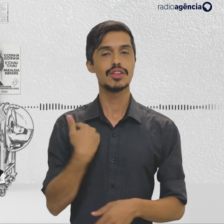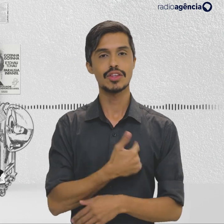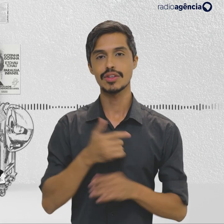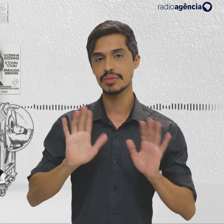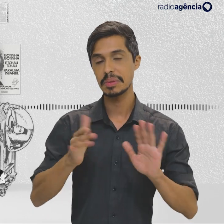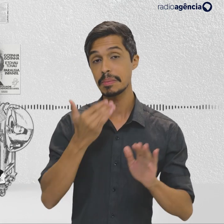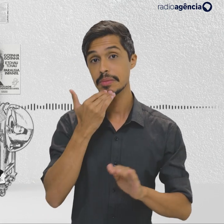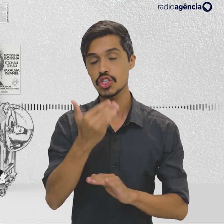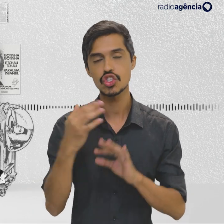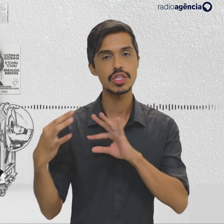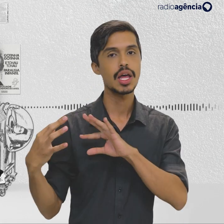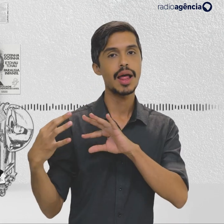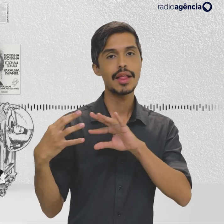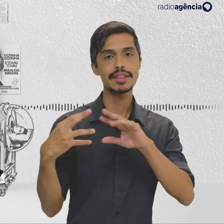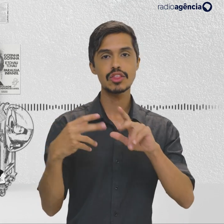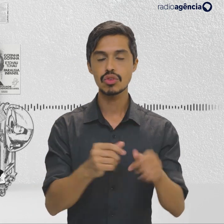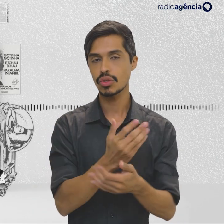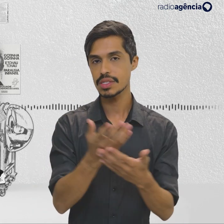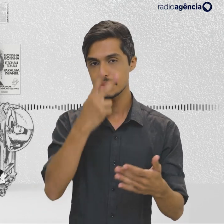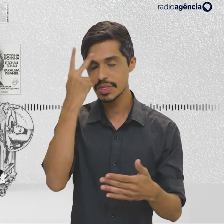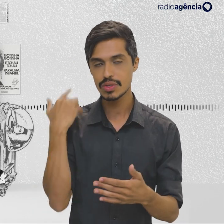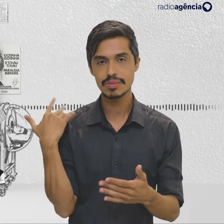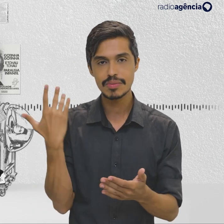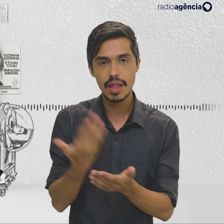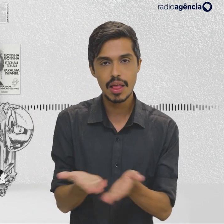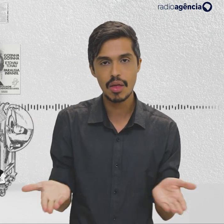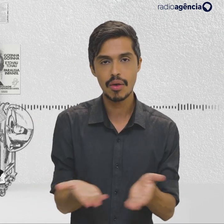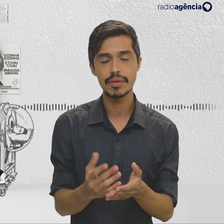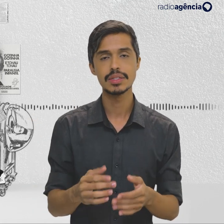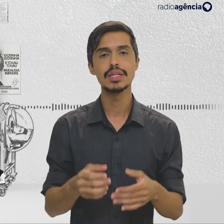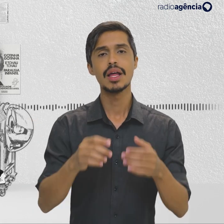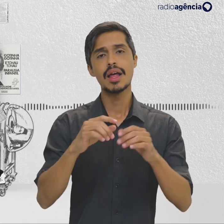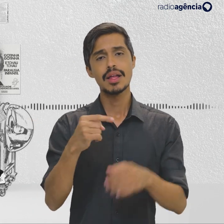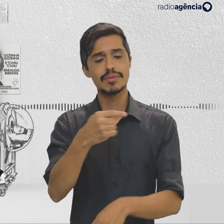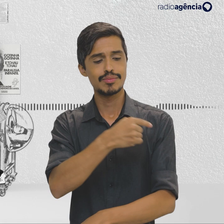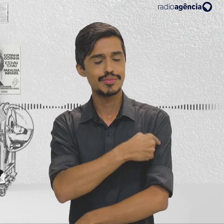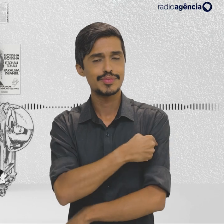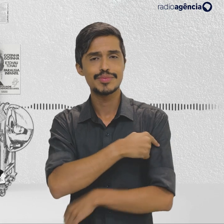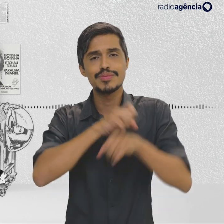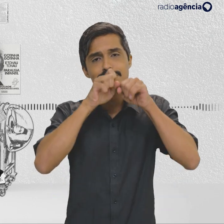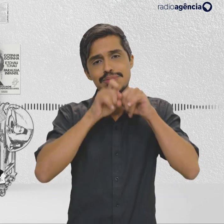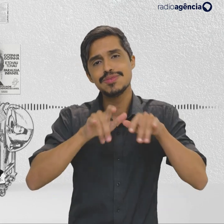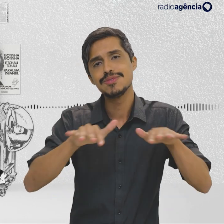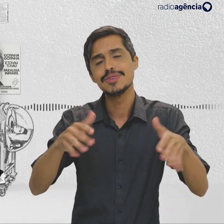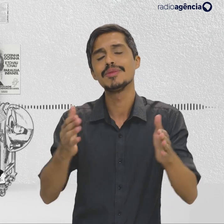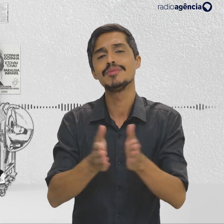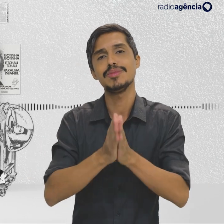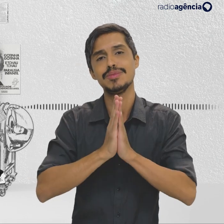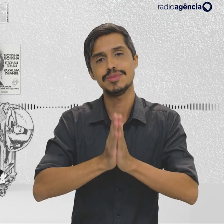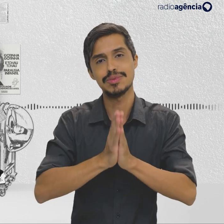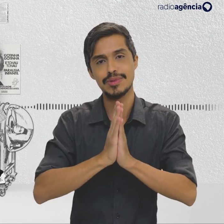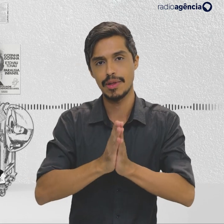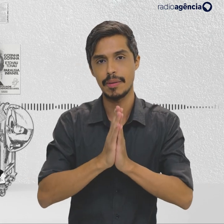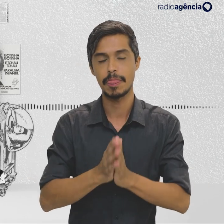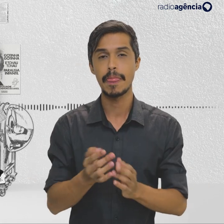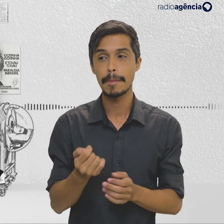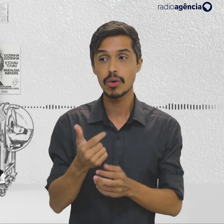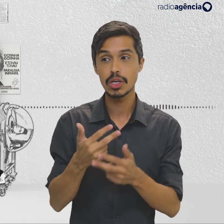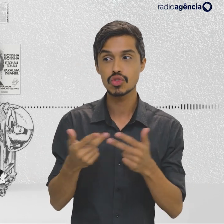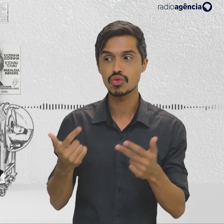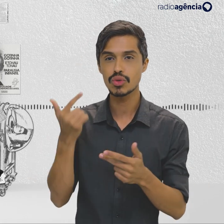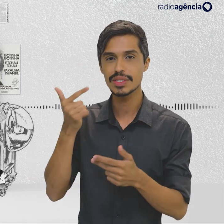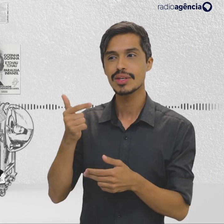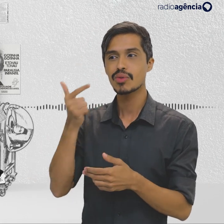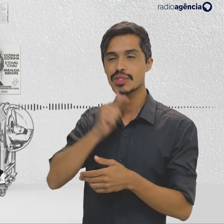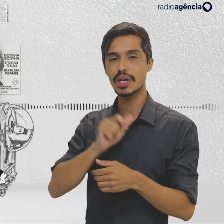despede fazendo um pedido para todo mundo que chegou até aqui Espalhe a palavra da vacinação poucas coisas no